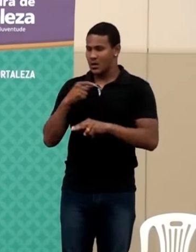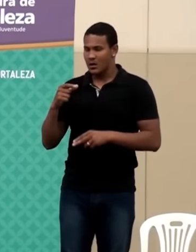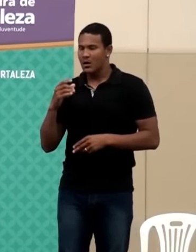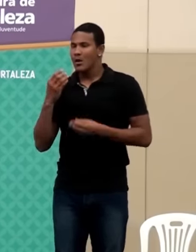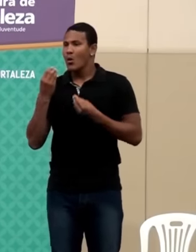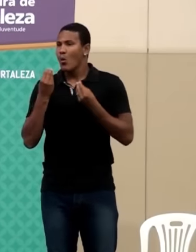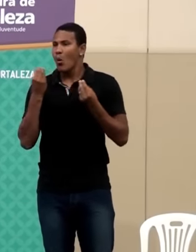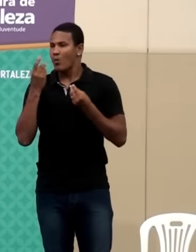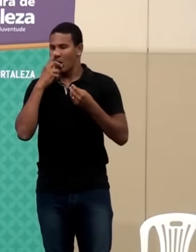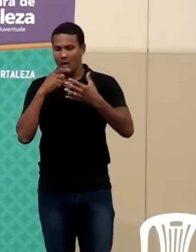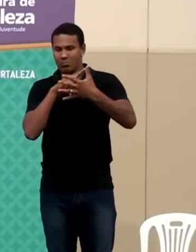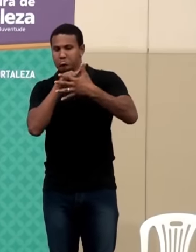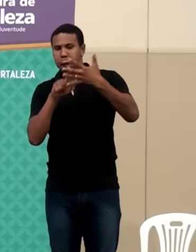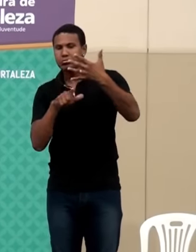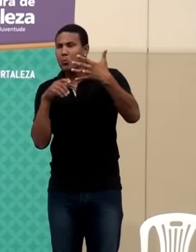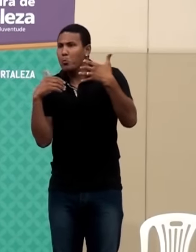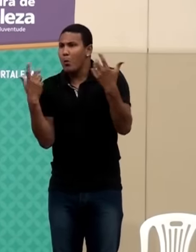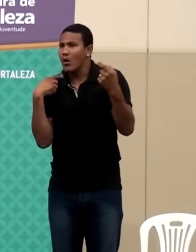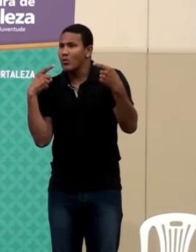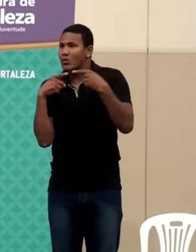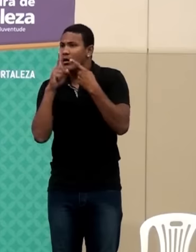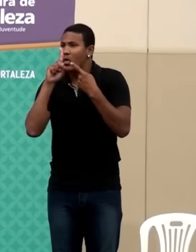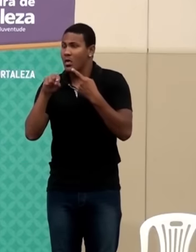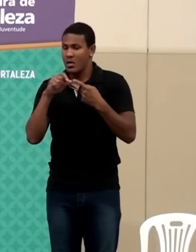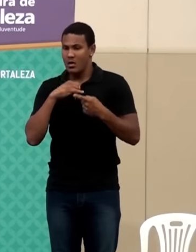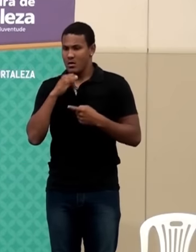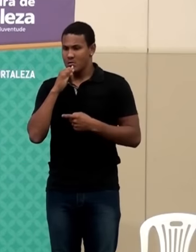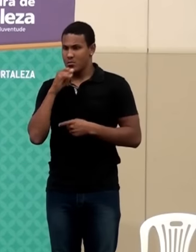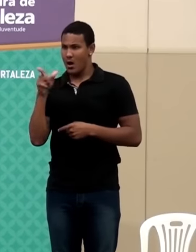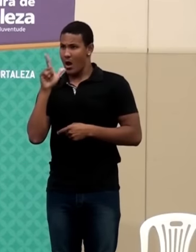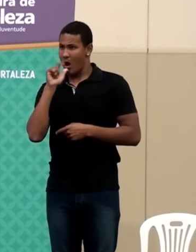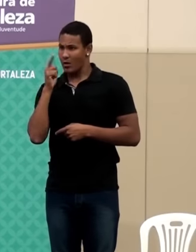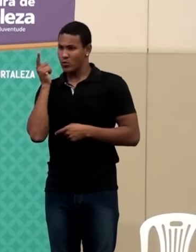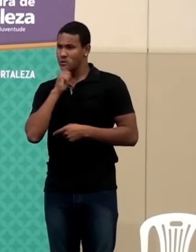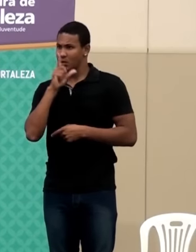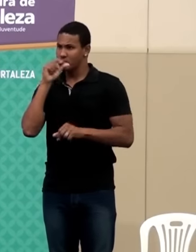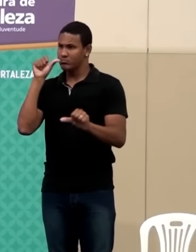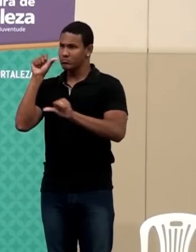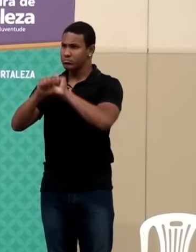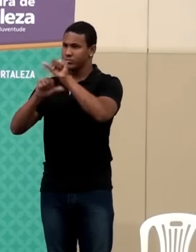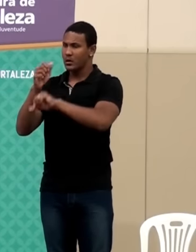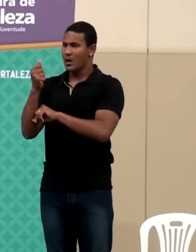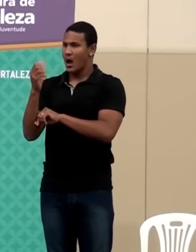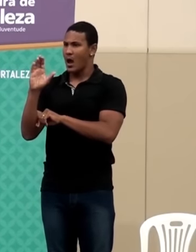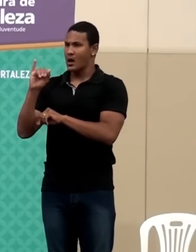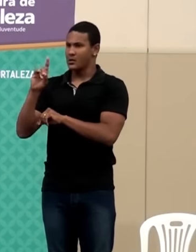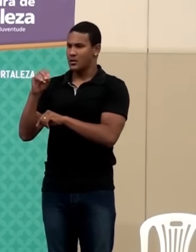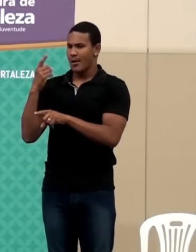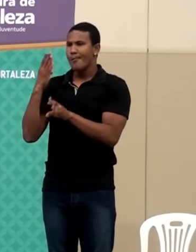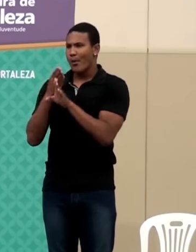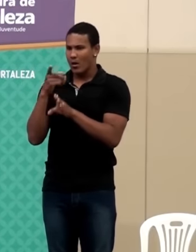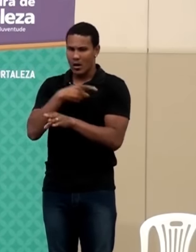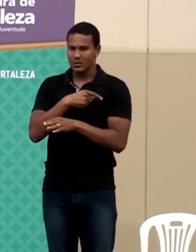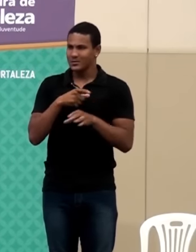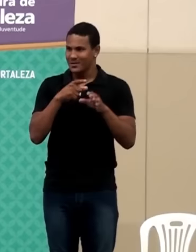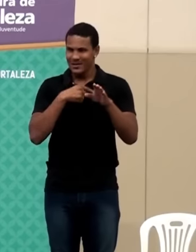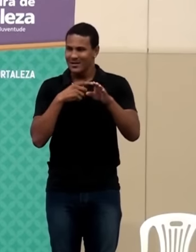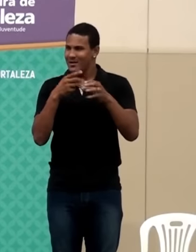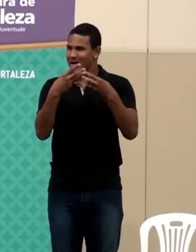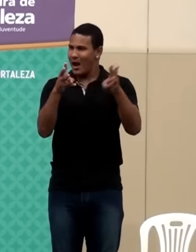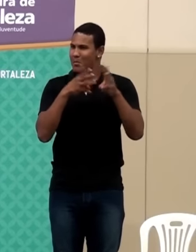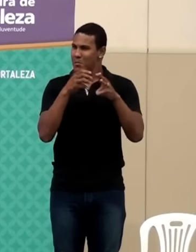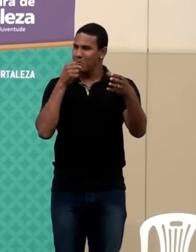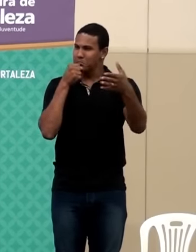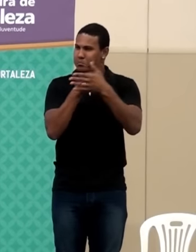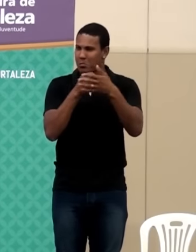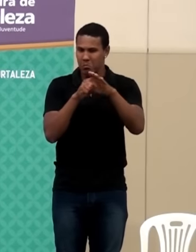vai falar que a água do rio ficou ácida, porque ao chegar o ácido sulfúrico entrar em contato com a água do rio, ele vai sofrer